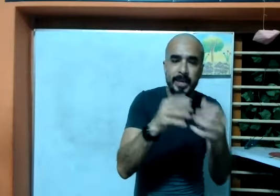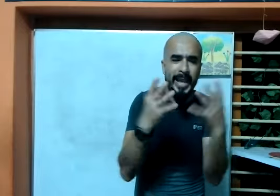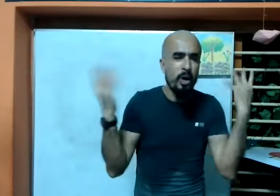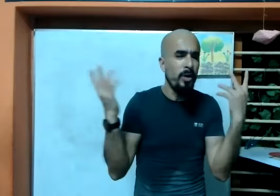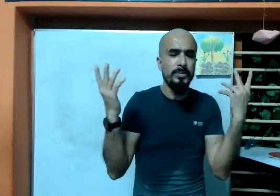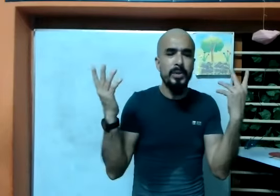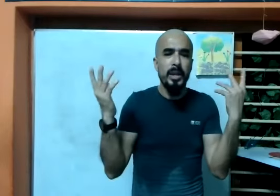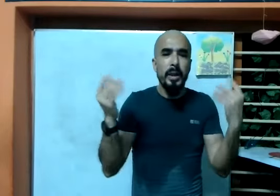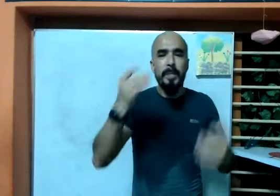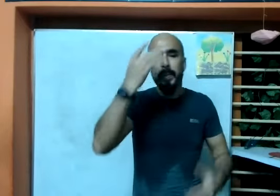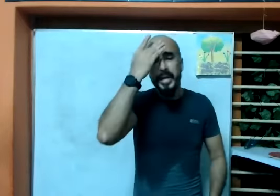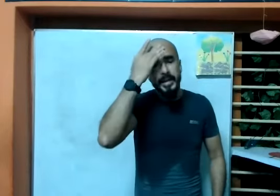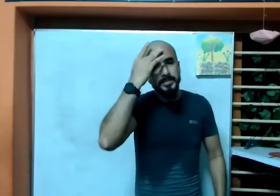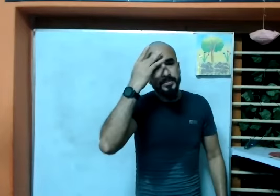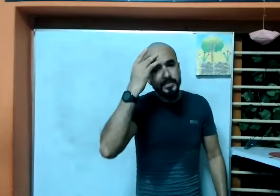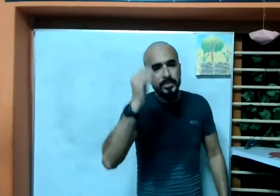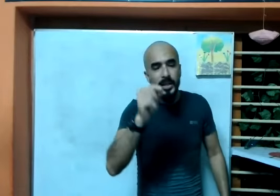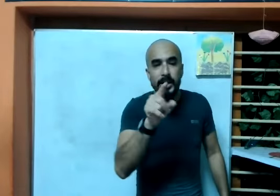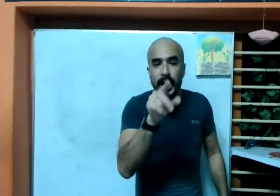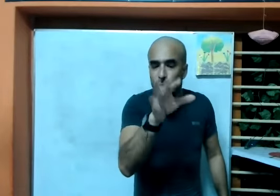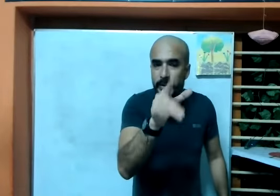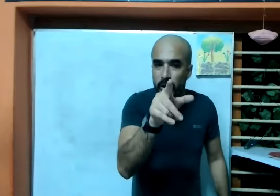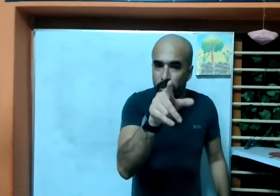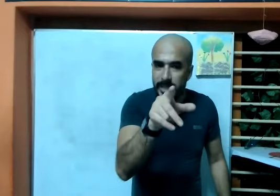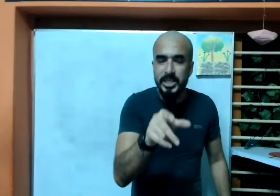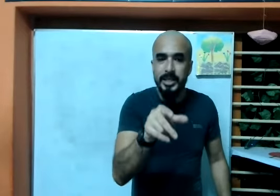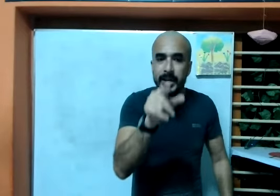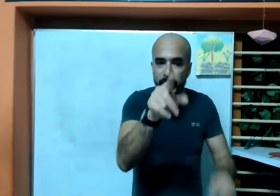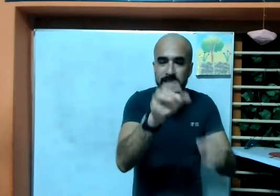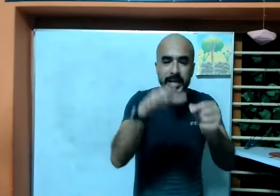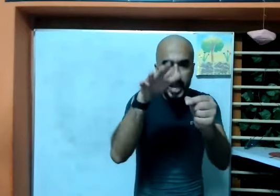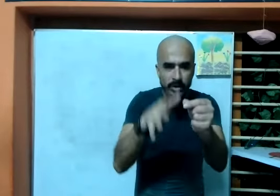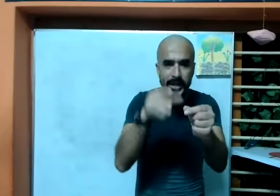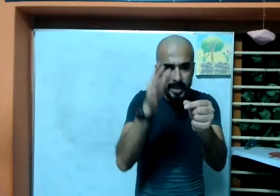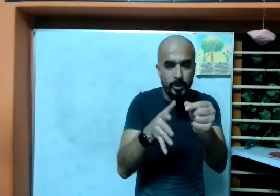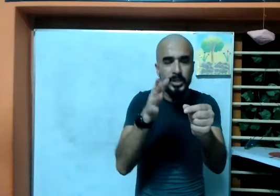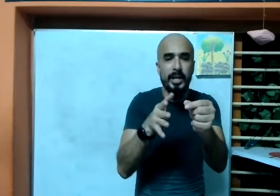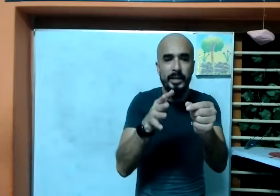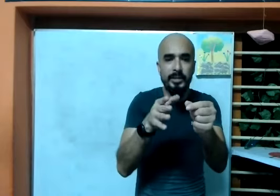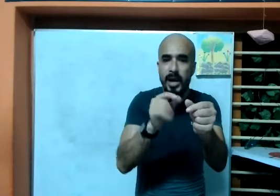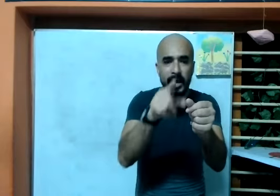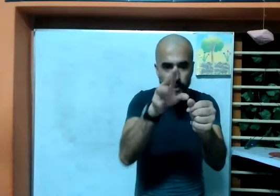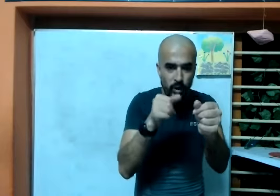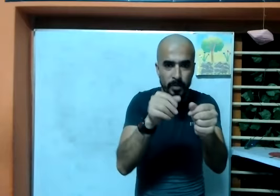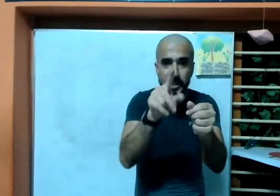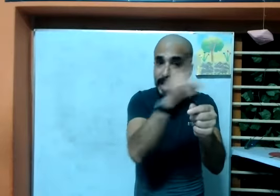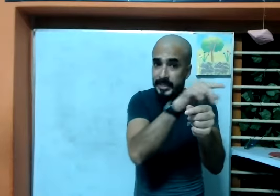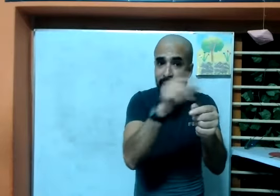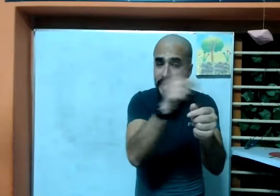কেন বাবা রে তুমি তো বলেছিলে সে বলেছিলে কি এখন নাকি এই মুহূর্তে নাকি না ইউ টোল্ড মি দ্যাট